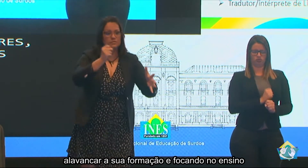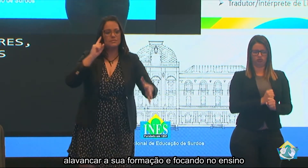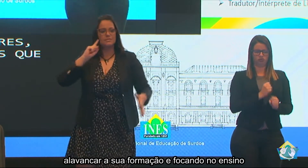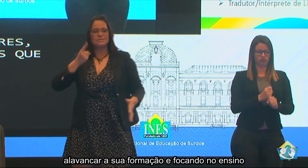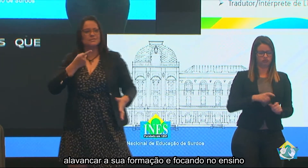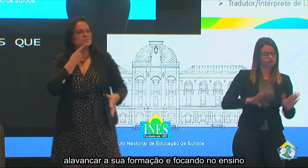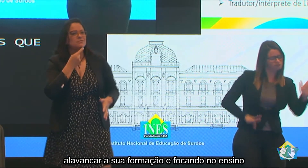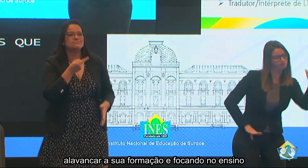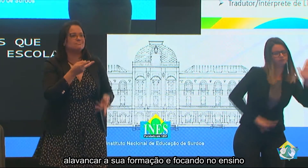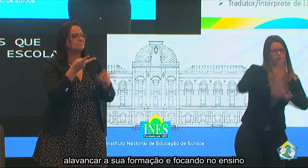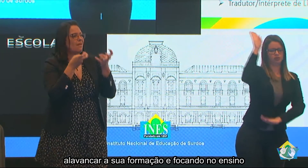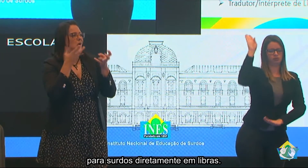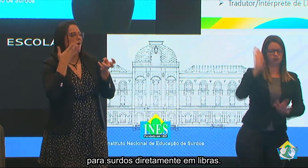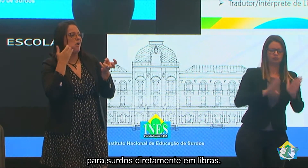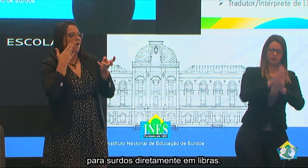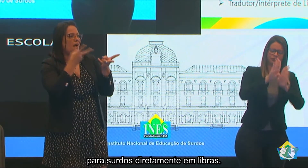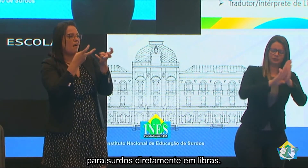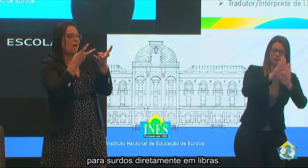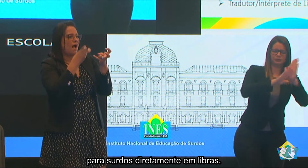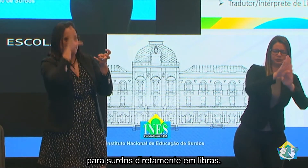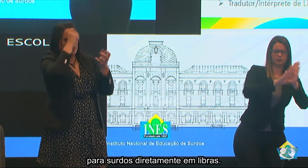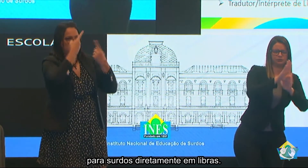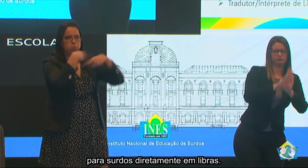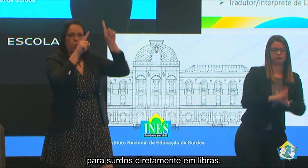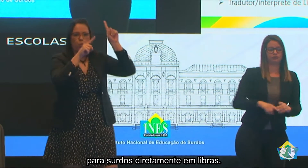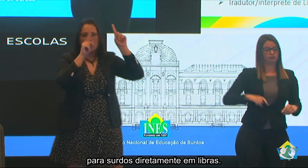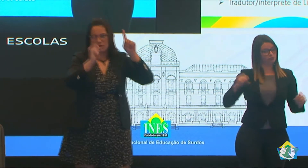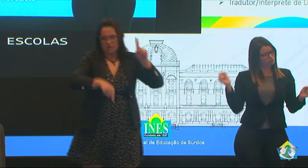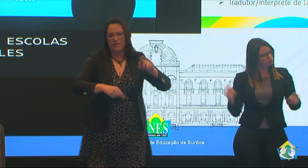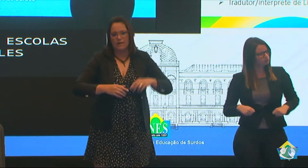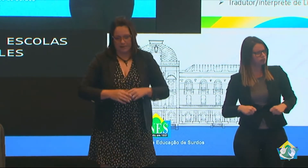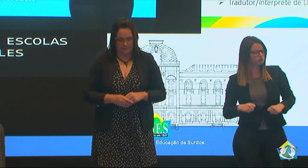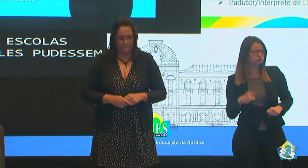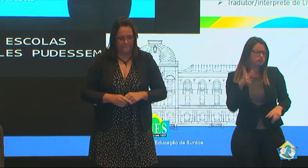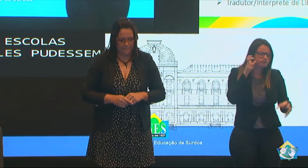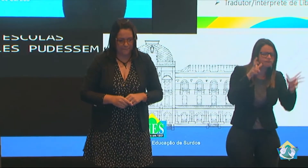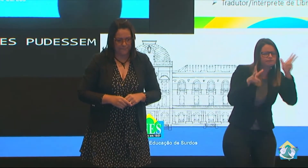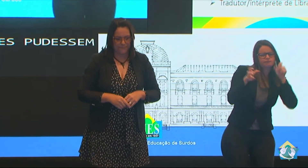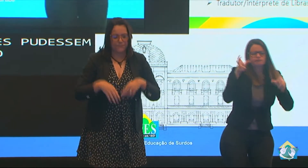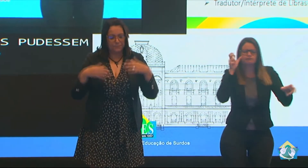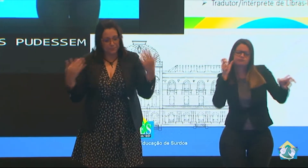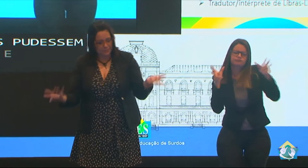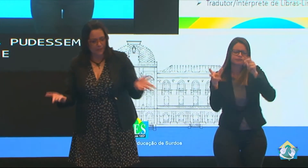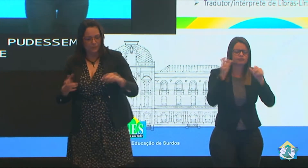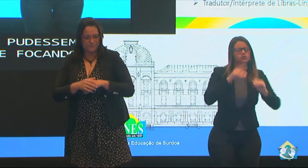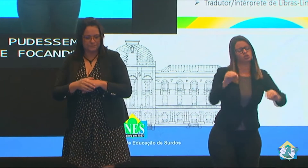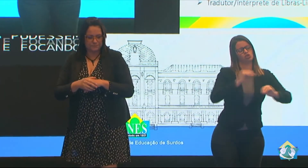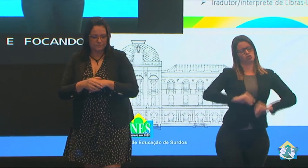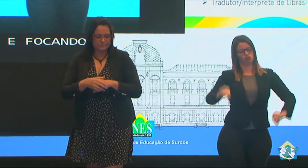formação e focando no ensino para surdos diretamente em Libras.